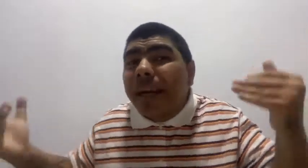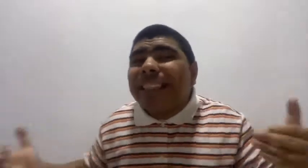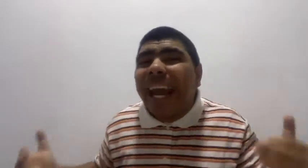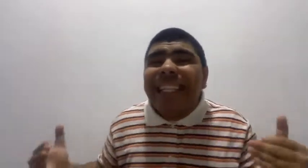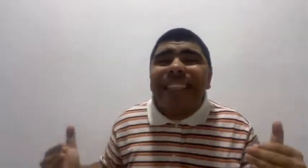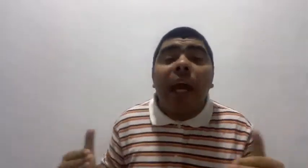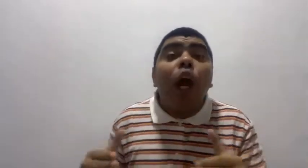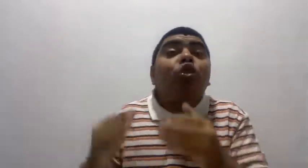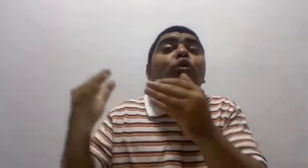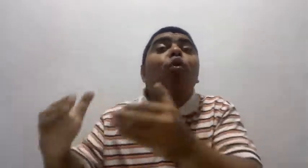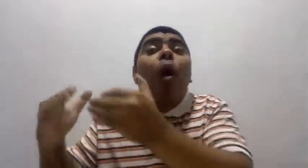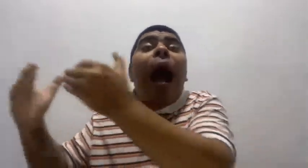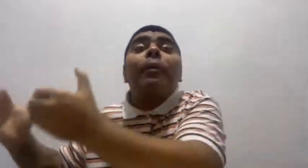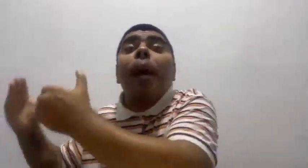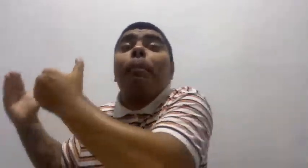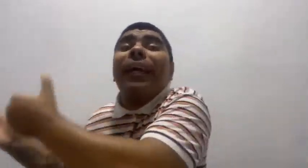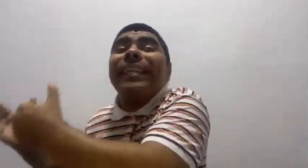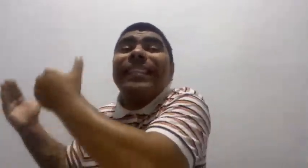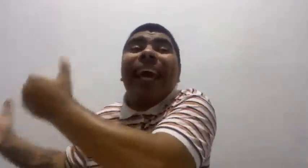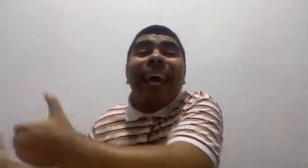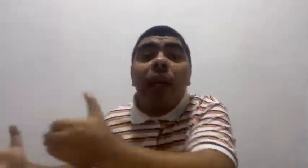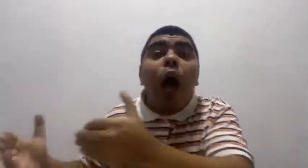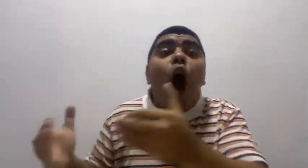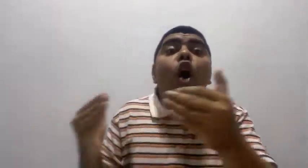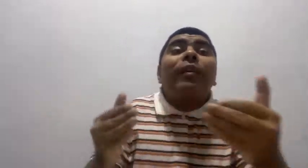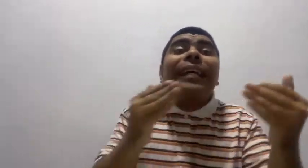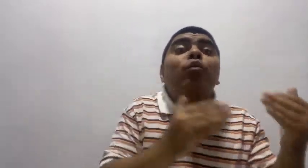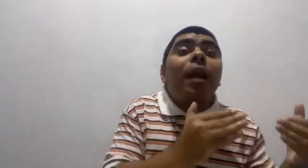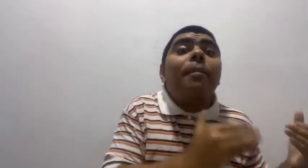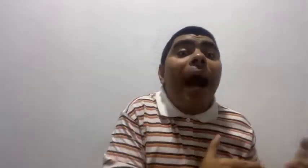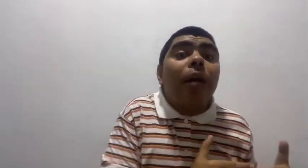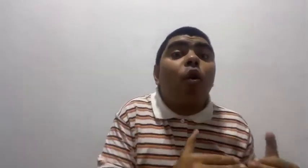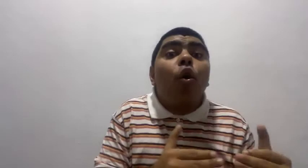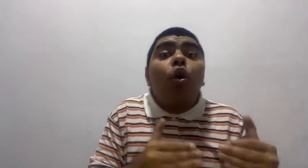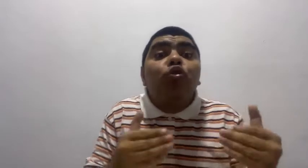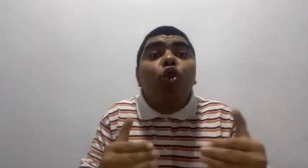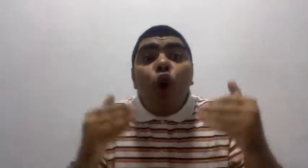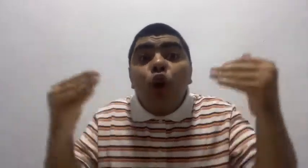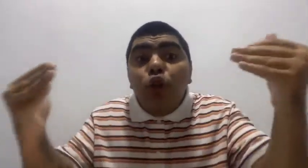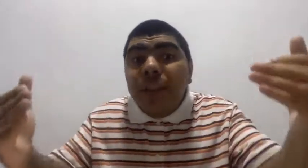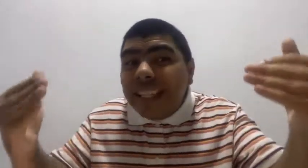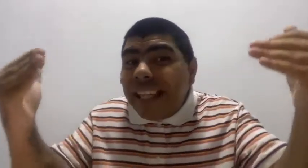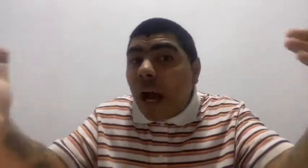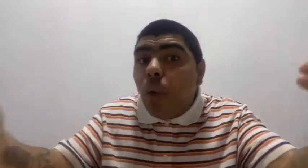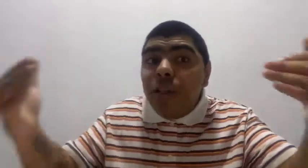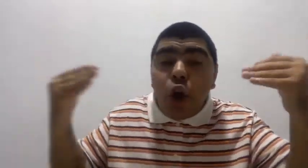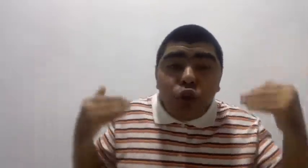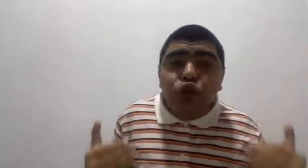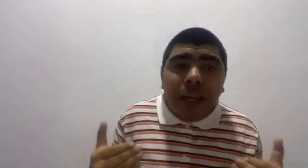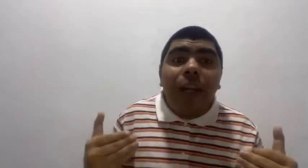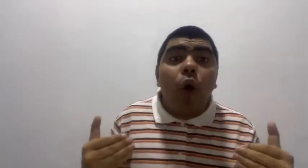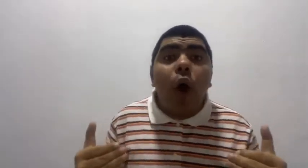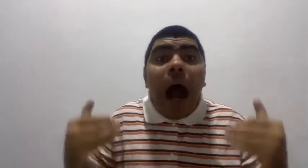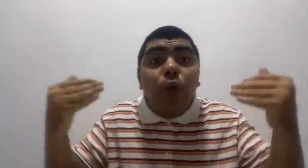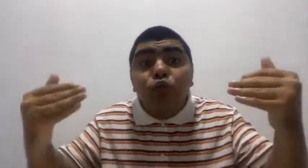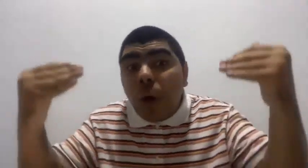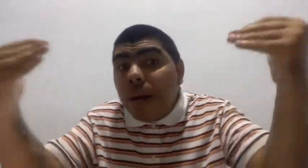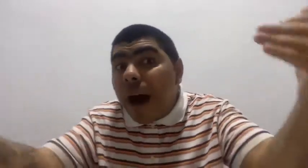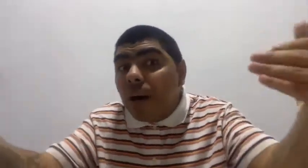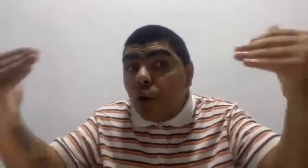presente, tú hablas bien de él, aunque tu hermano no esté de acuerdo contigo, aún tu hermano